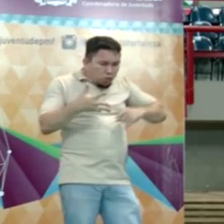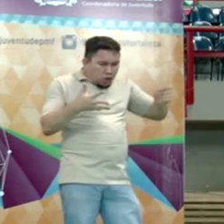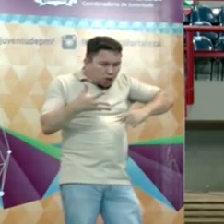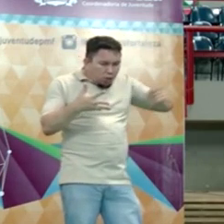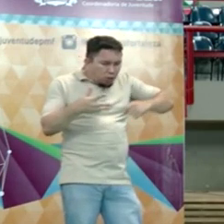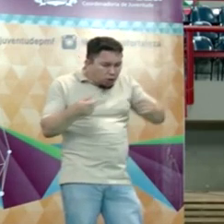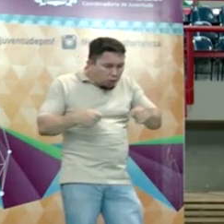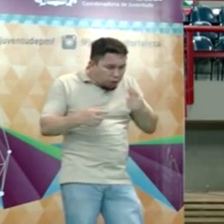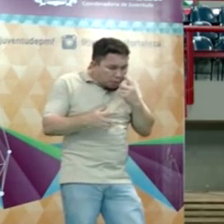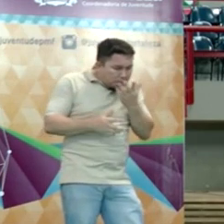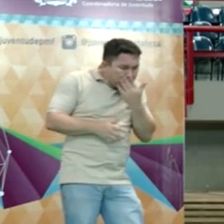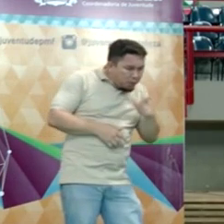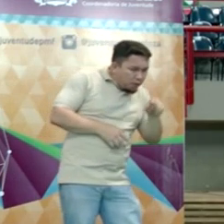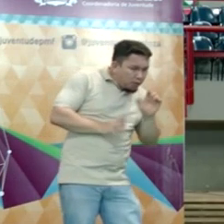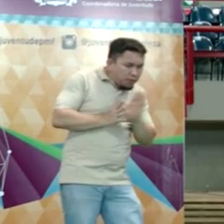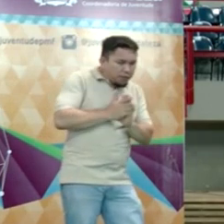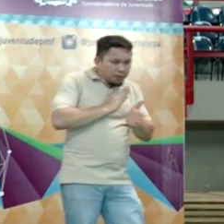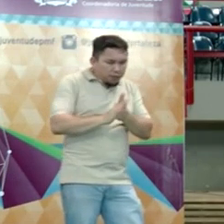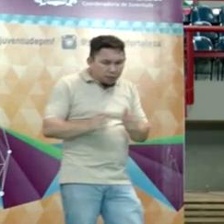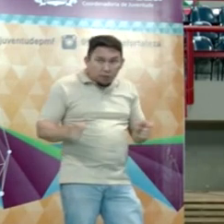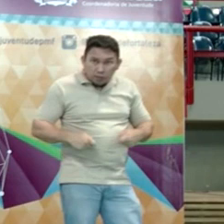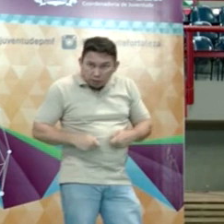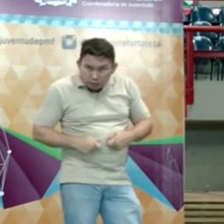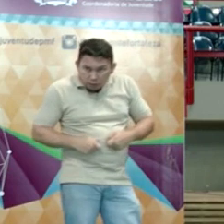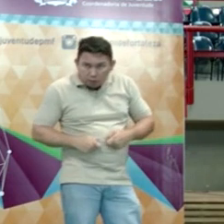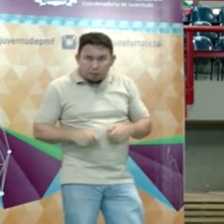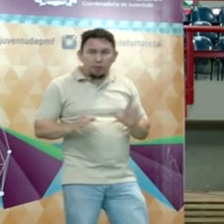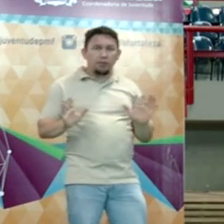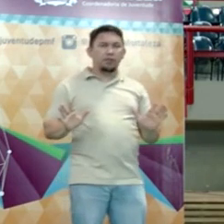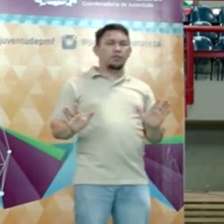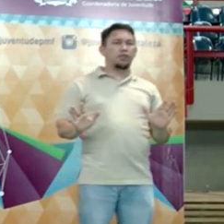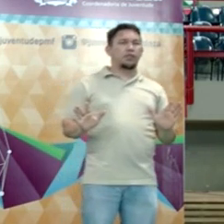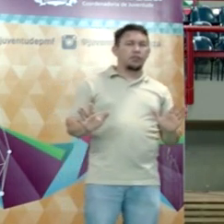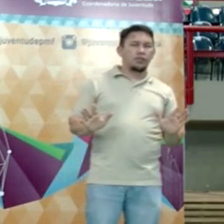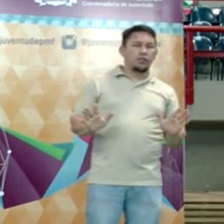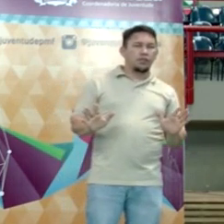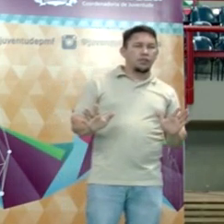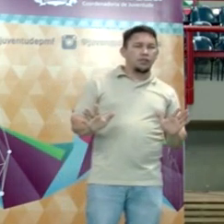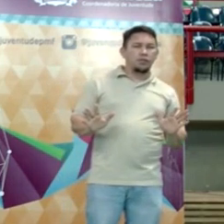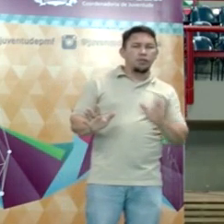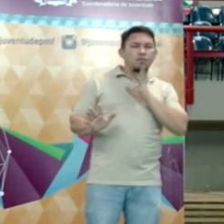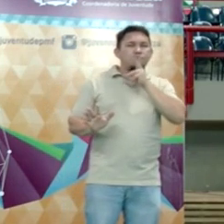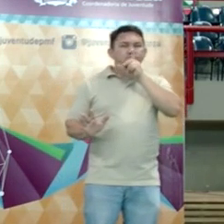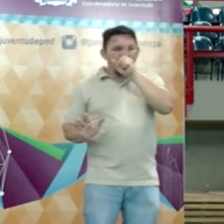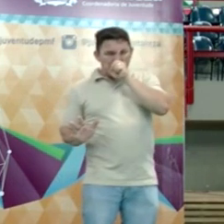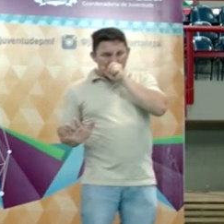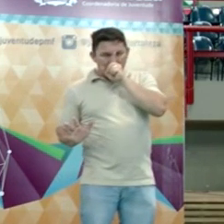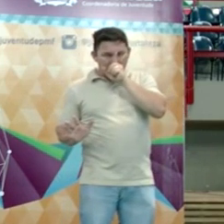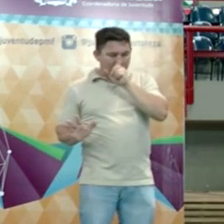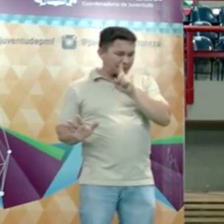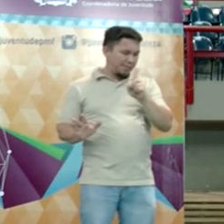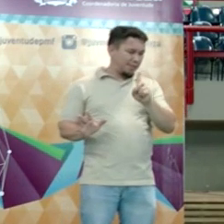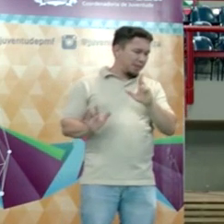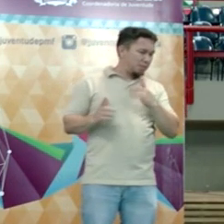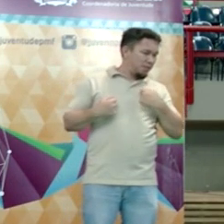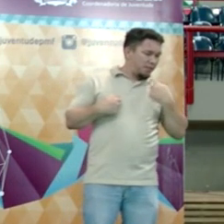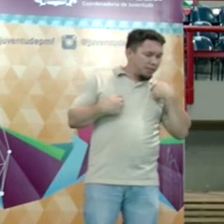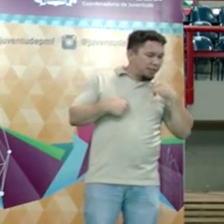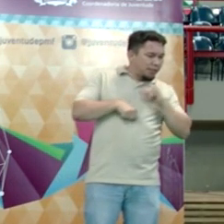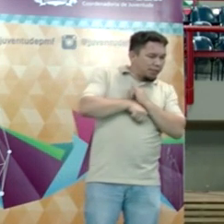o que você pode chutar. Tá certo? Então o chute não é uma coisa... chutar, como é que a gente